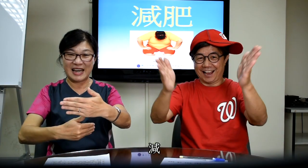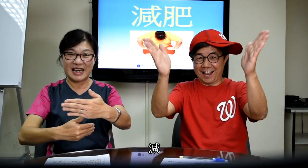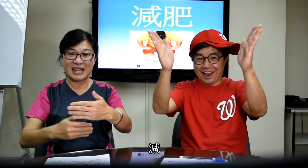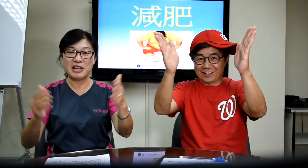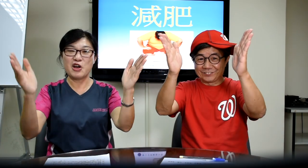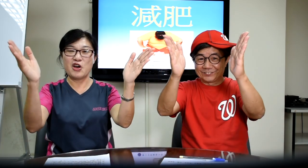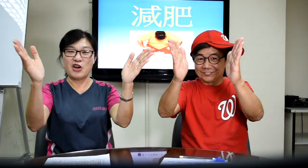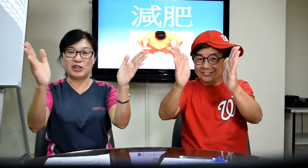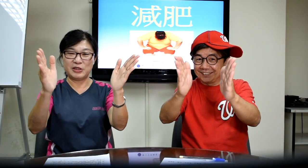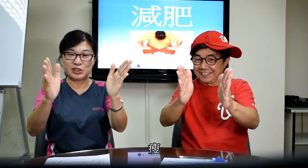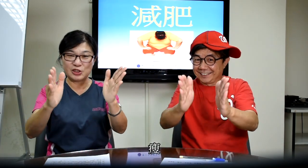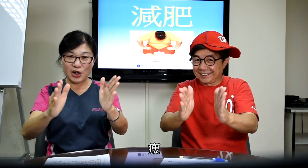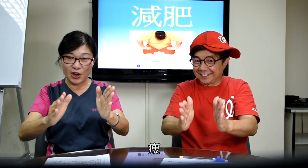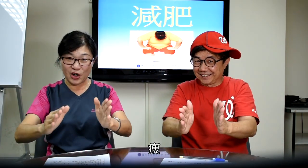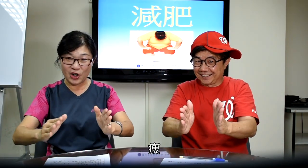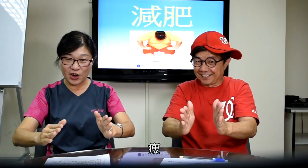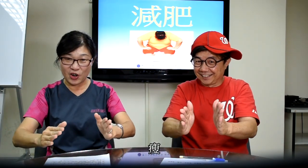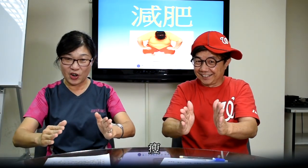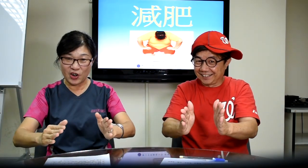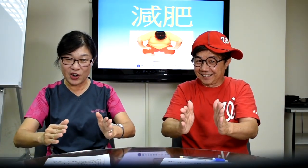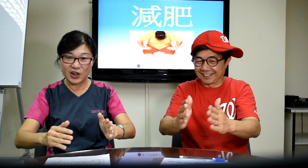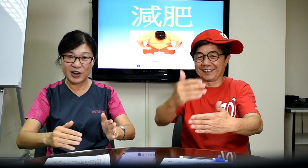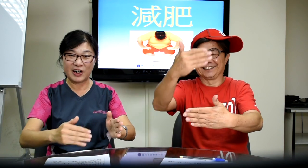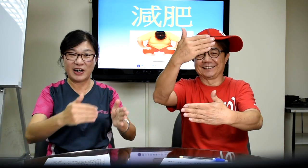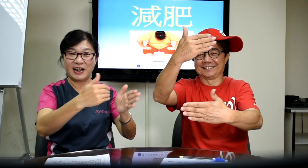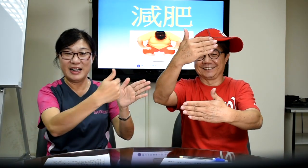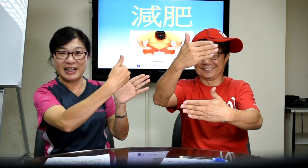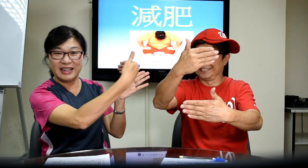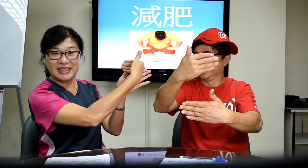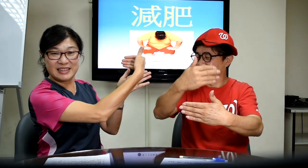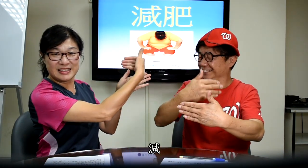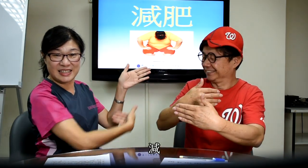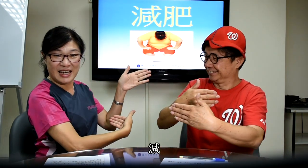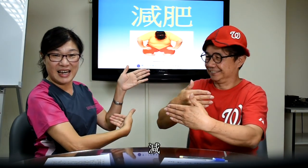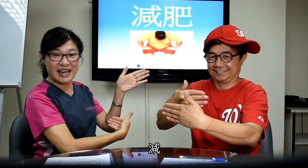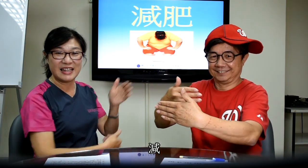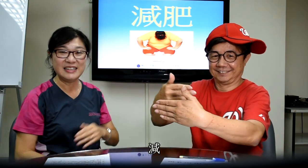减，瘦，好，减，